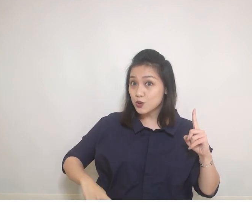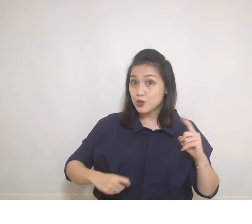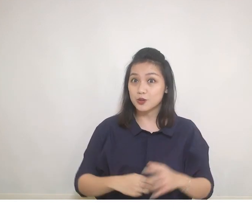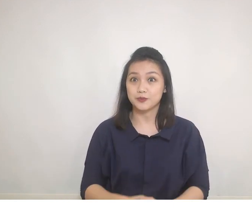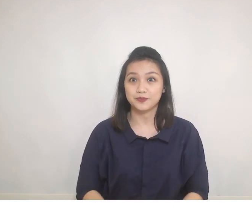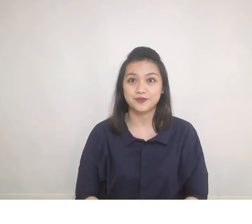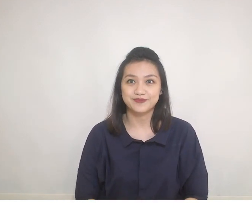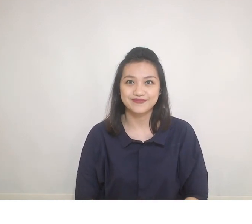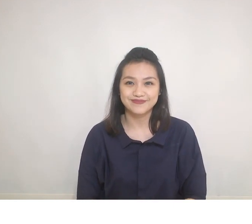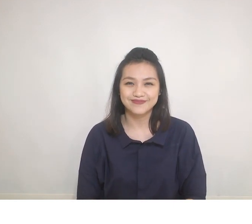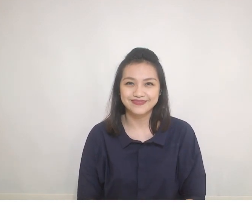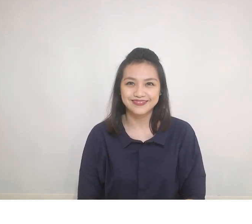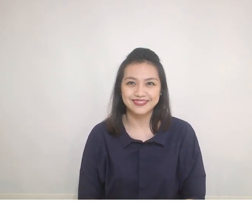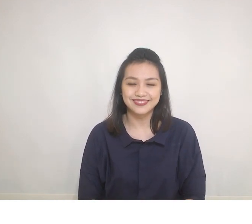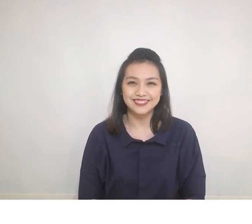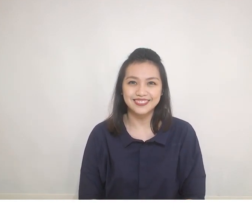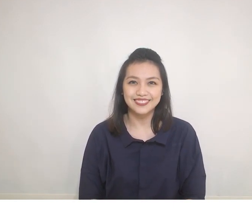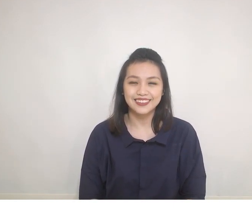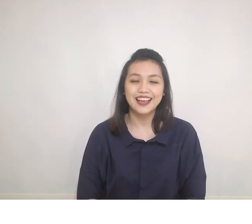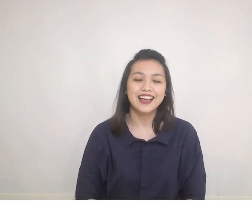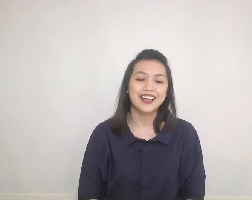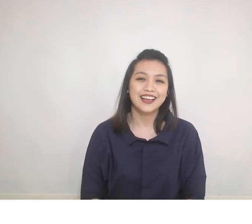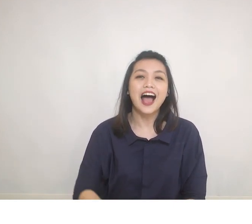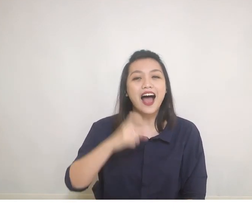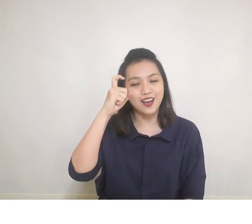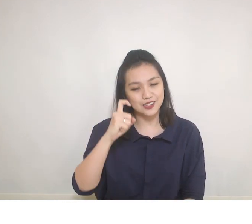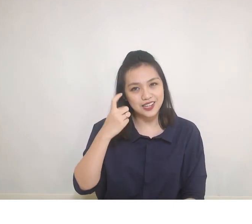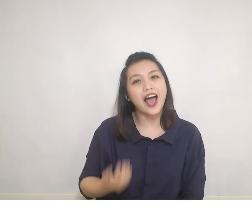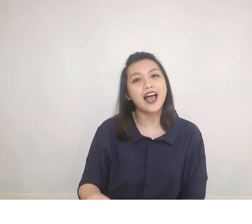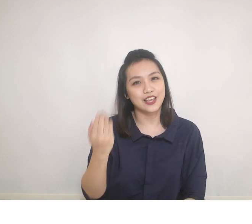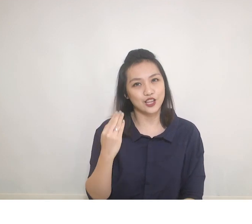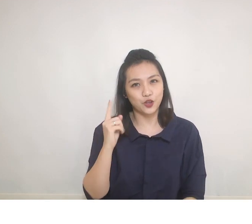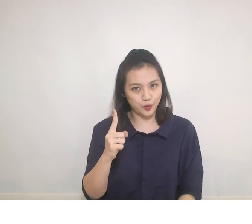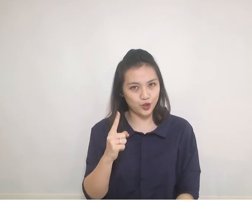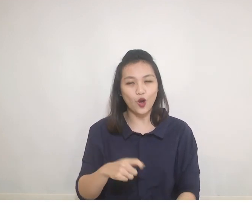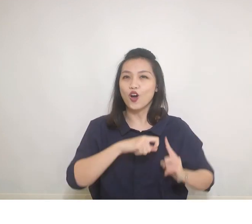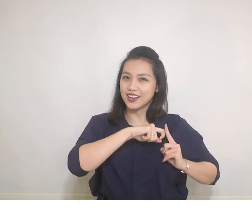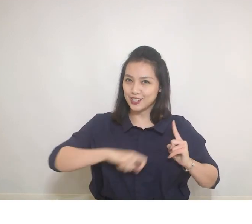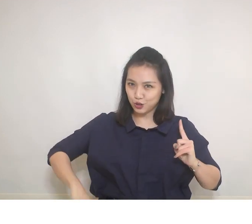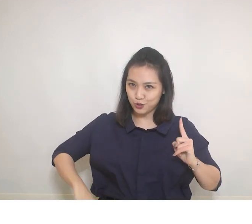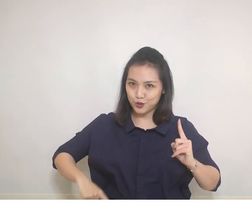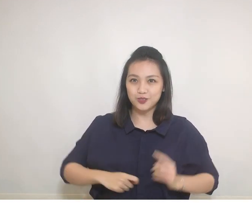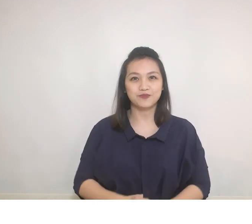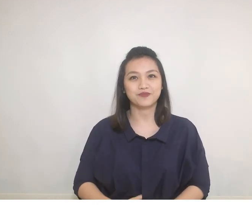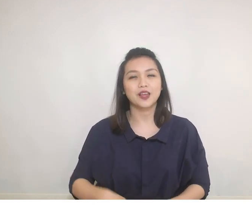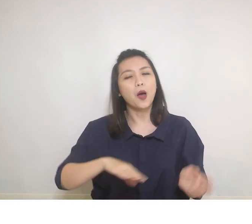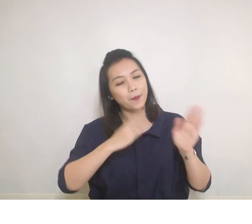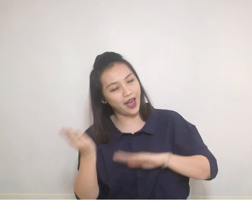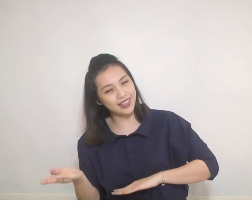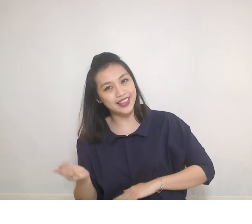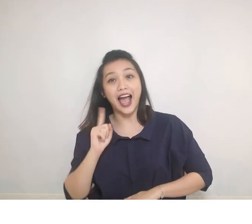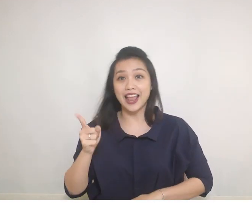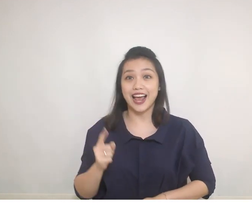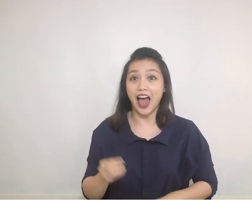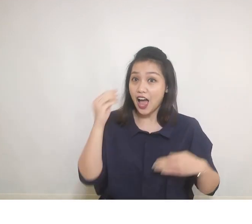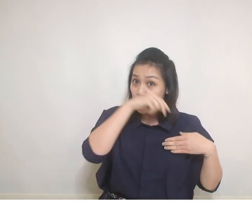judulnya dua-duanya enggak sempurna. Seharusnya ya hidup adalah Kristus. Hidup adalah Kristus, mati adalah keuntungan.